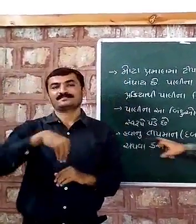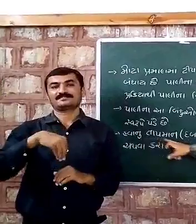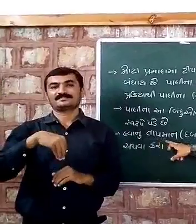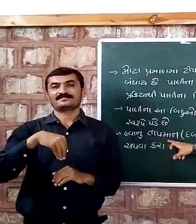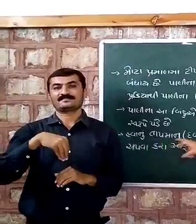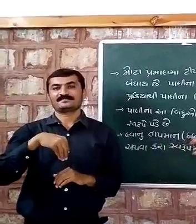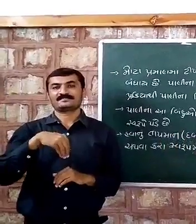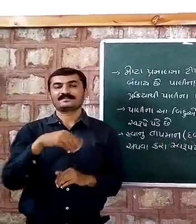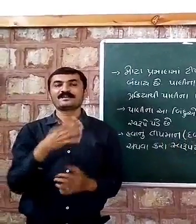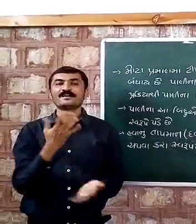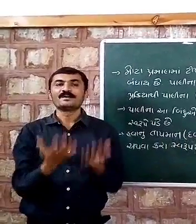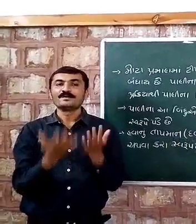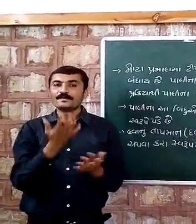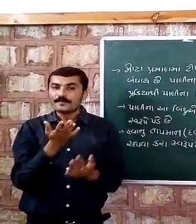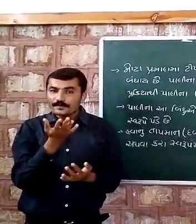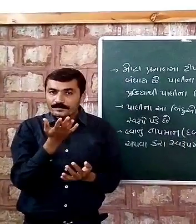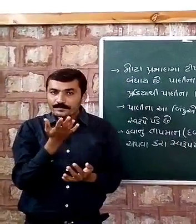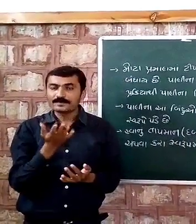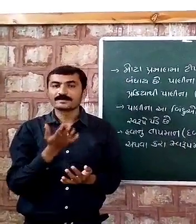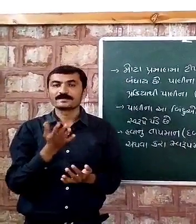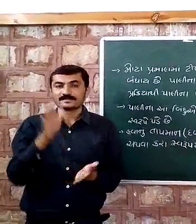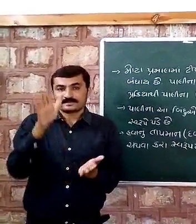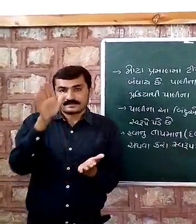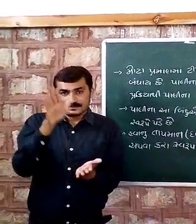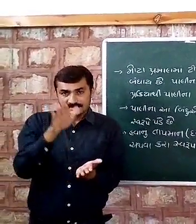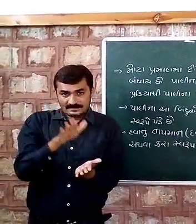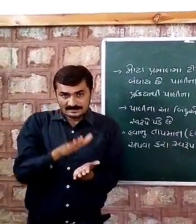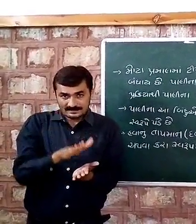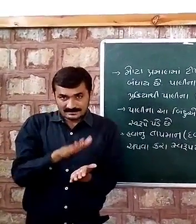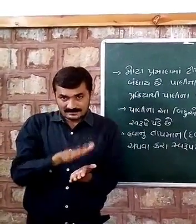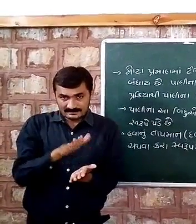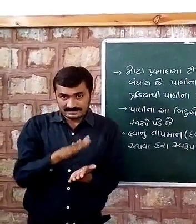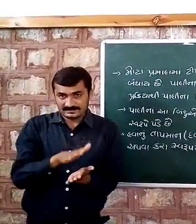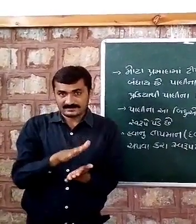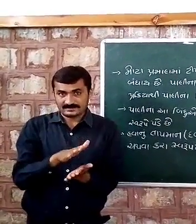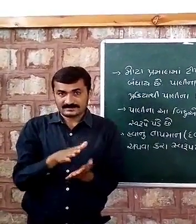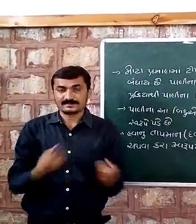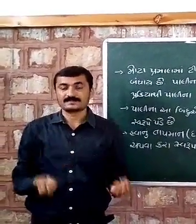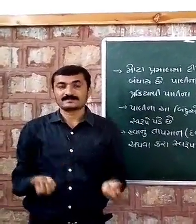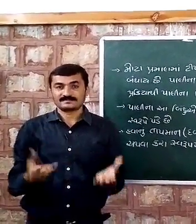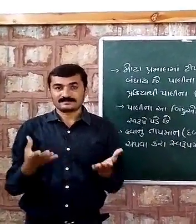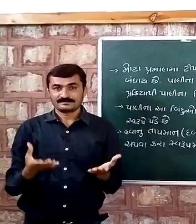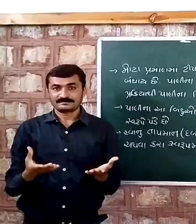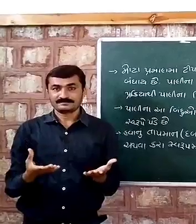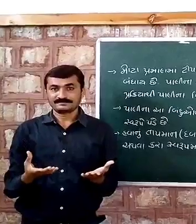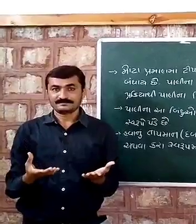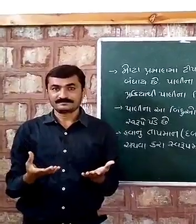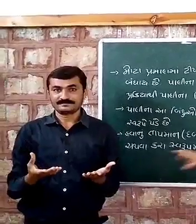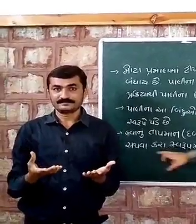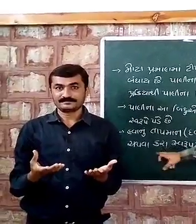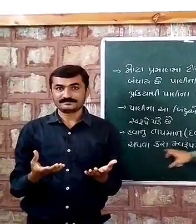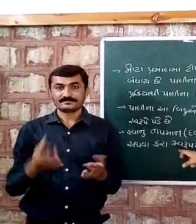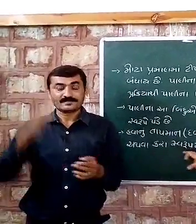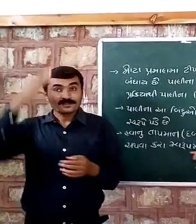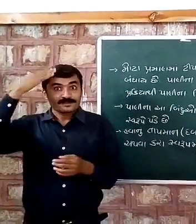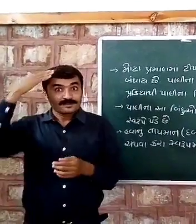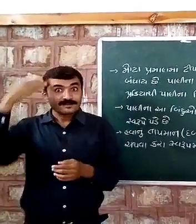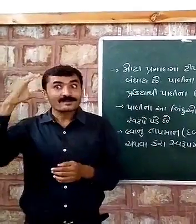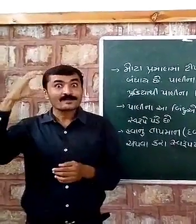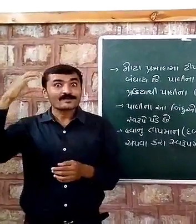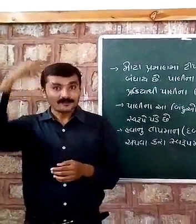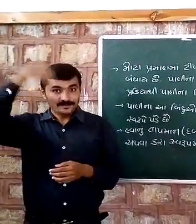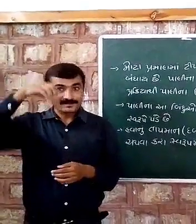હવાનું તાપમાન દબાણ સર્જાય હવાનું તાપમાન અથવા દબાણ સર્જાય ત્યારે હિમવર્ષા અથવા કરા